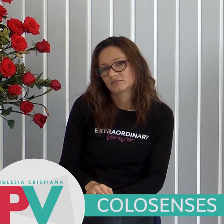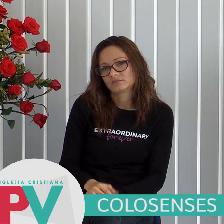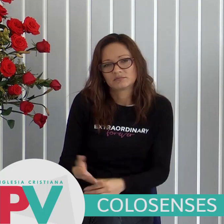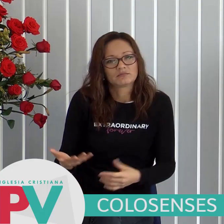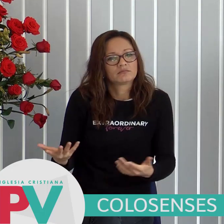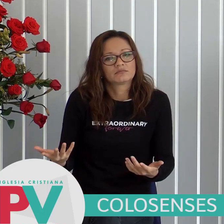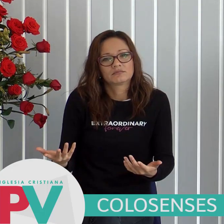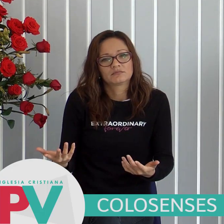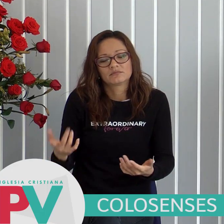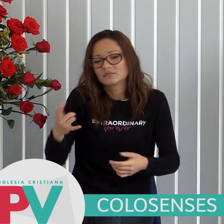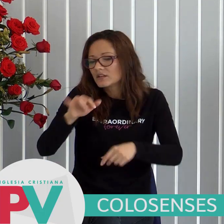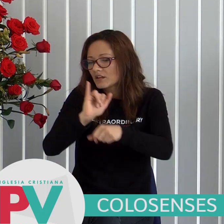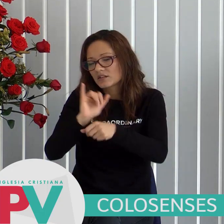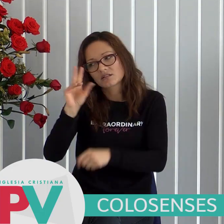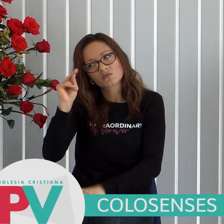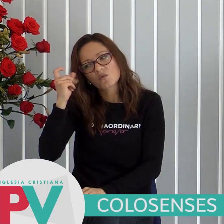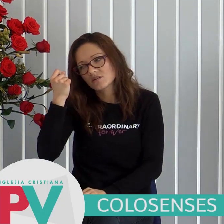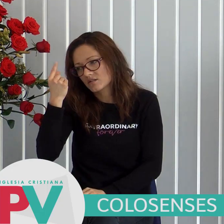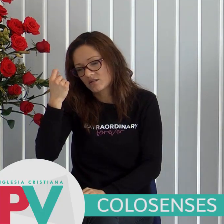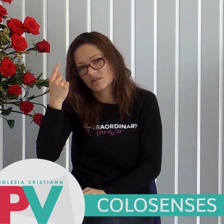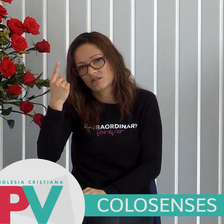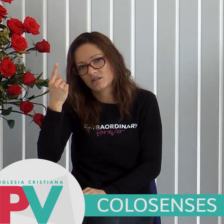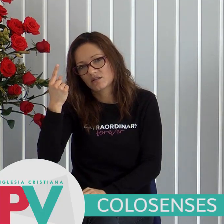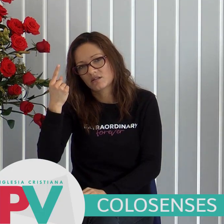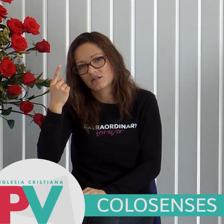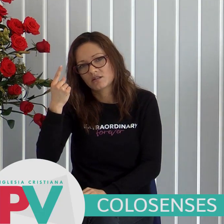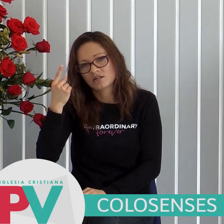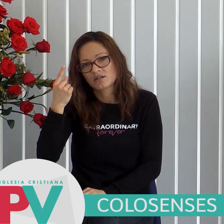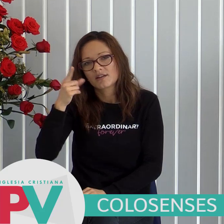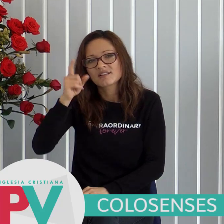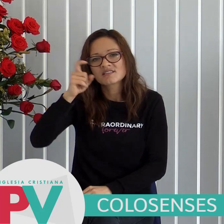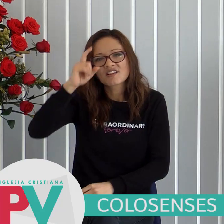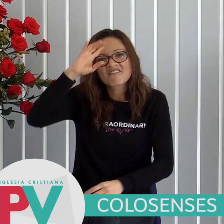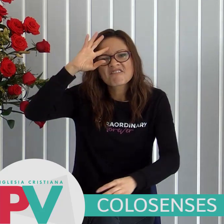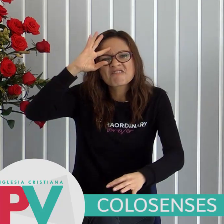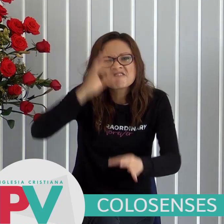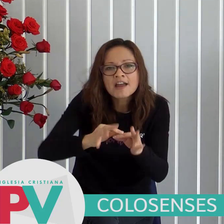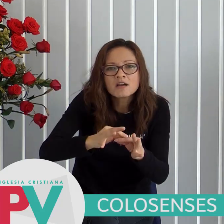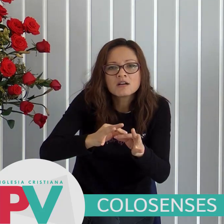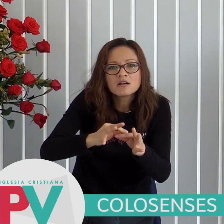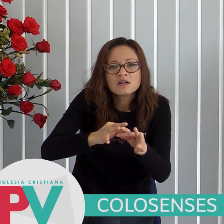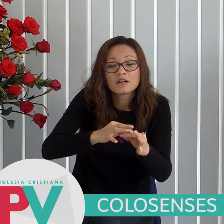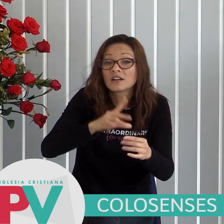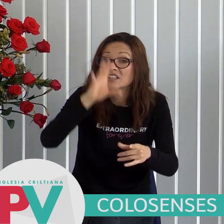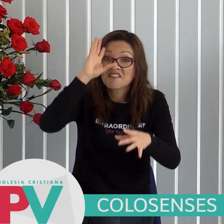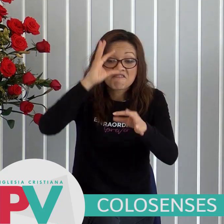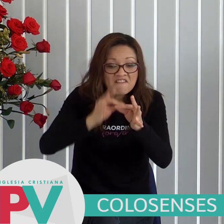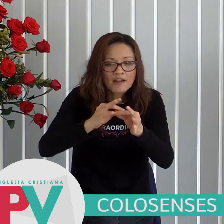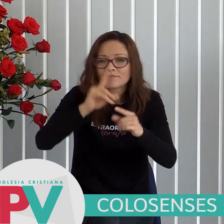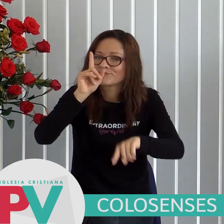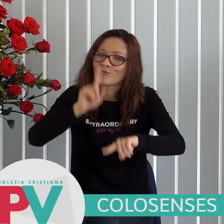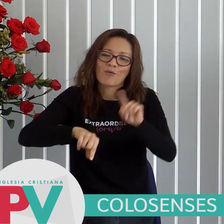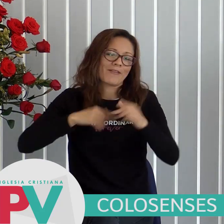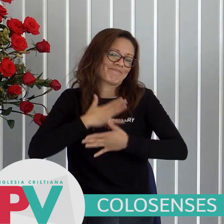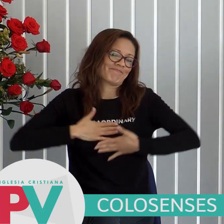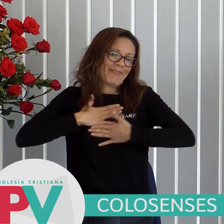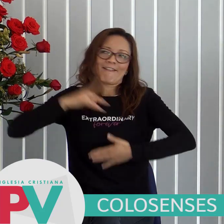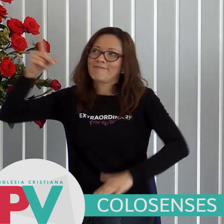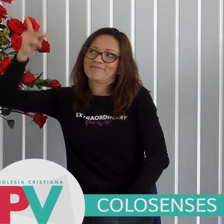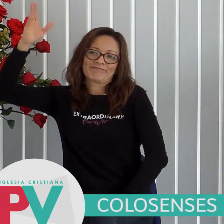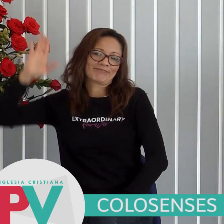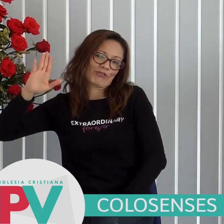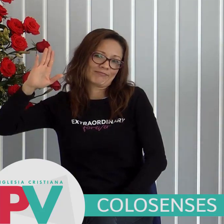lo que la iglesia no está teniendo es ¿qué? Fe. ¿Y sabe qué? Sin fe es